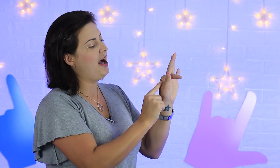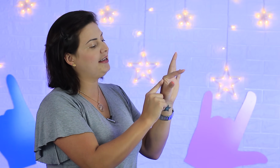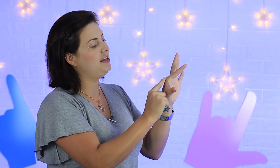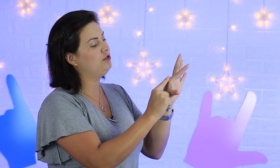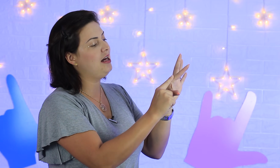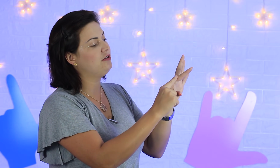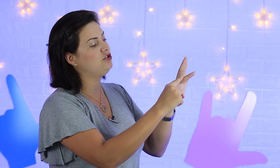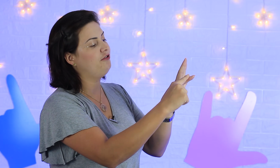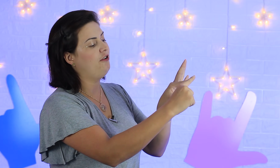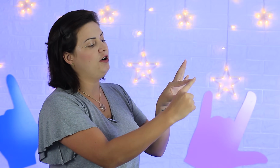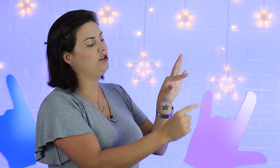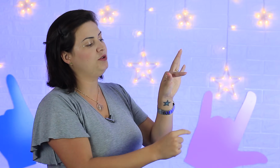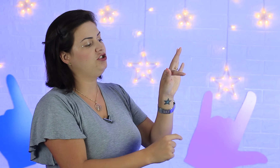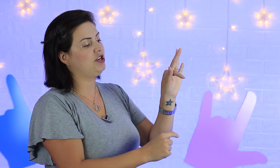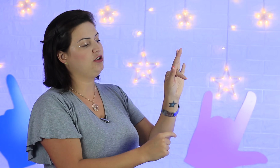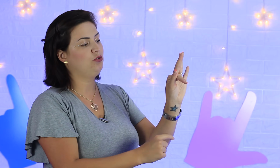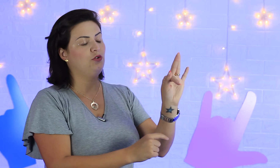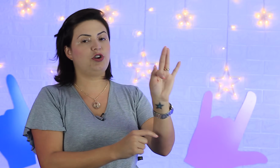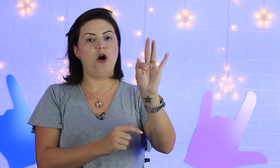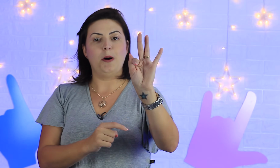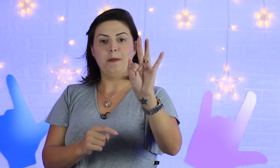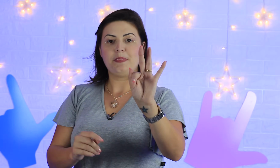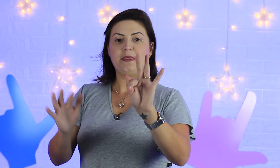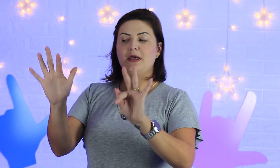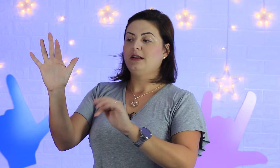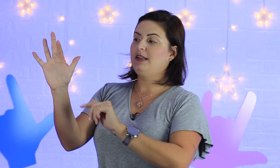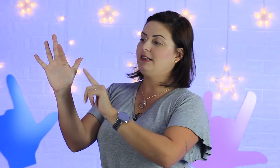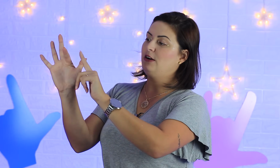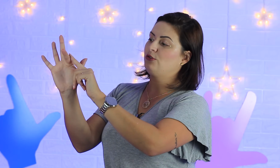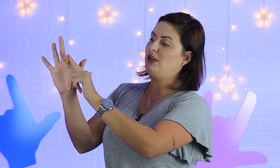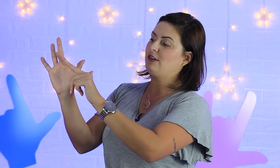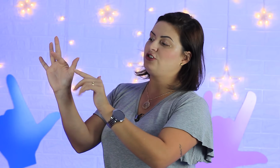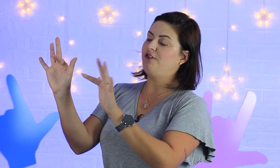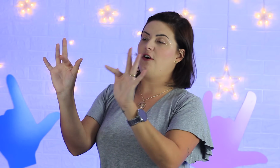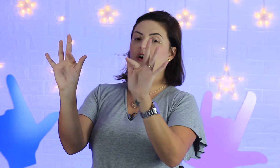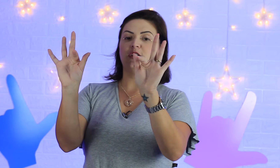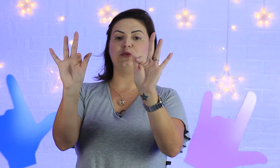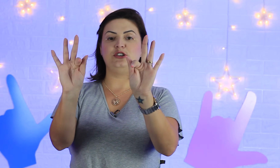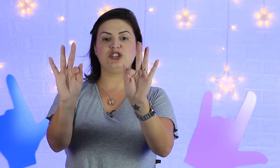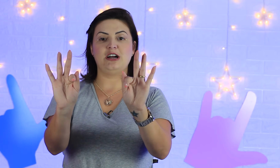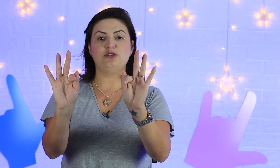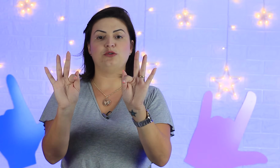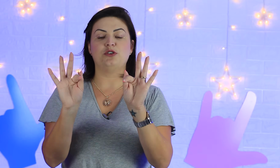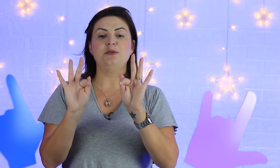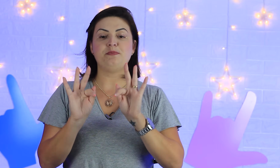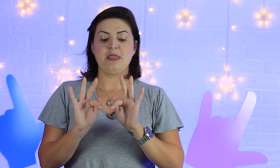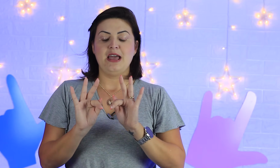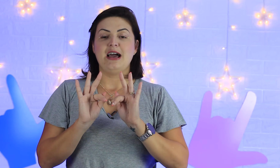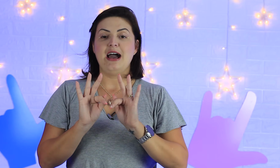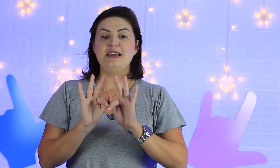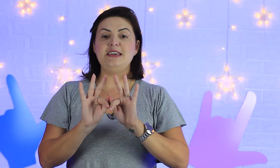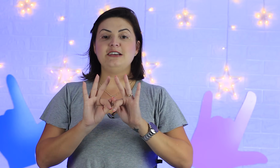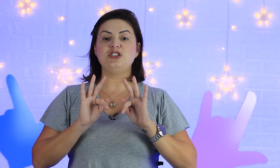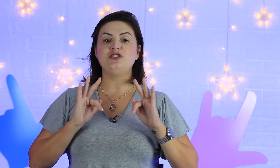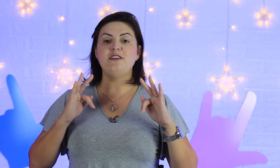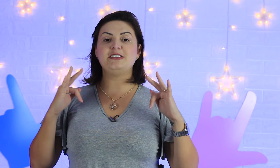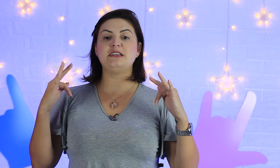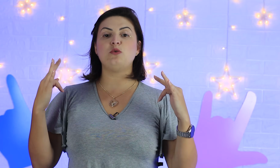aqui do lado de fora do indicador, ó. Dedão do lado de fora do indicador. E a gente vai fazer